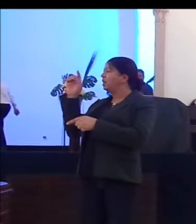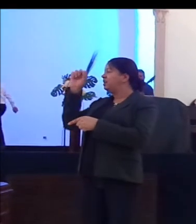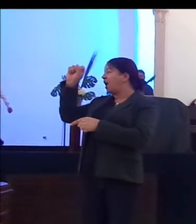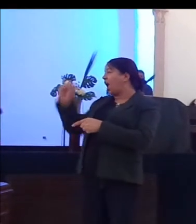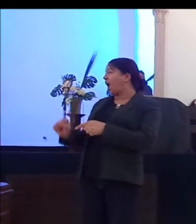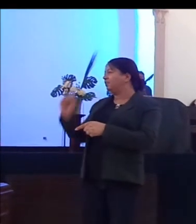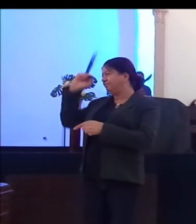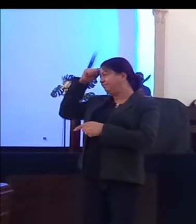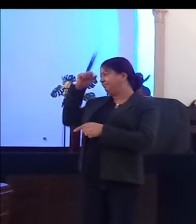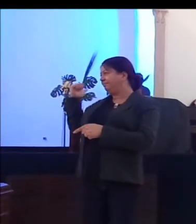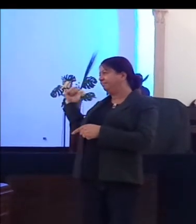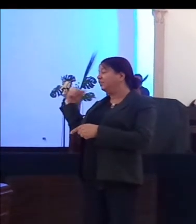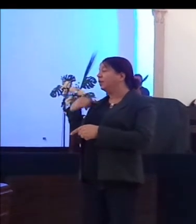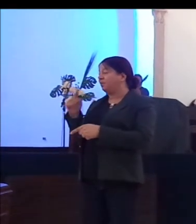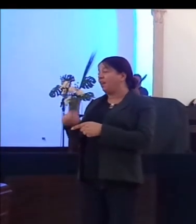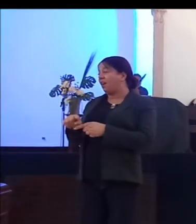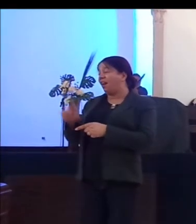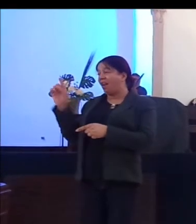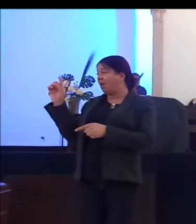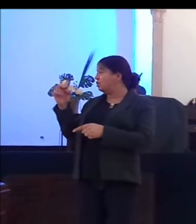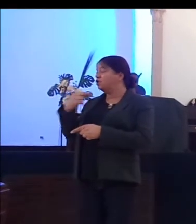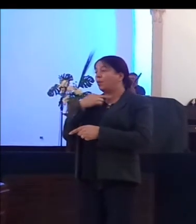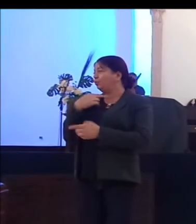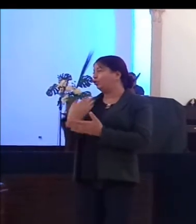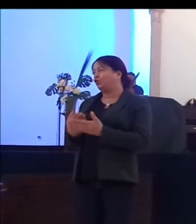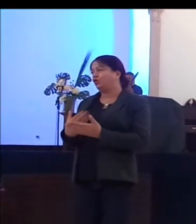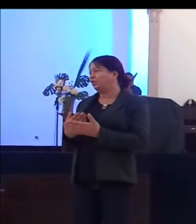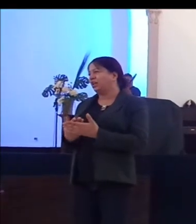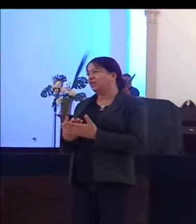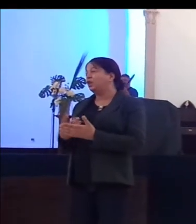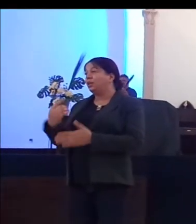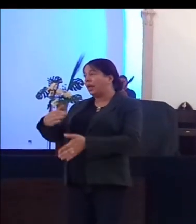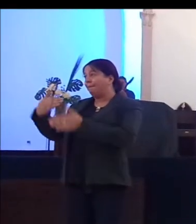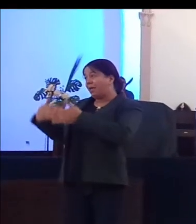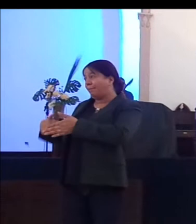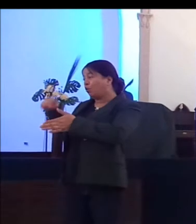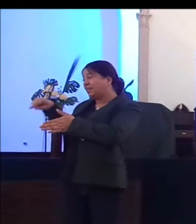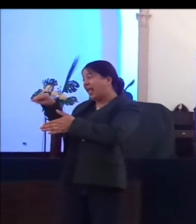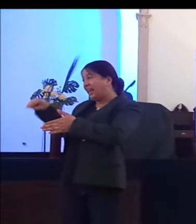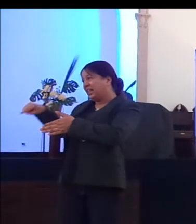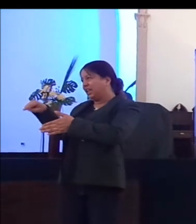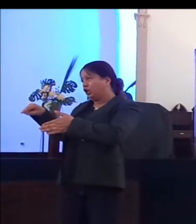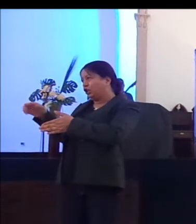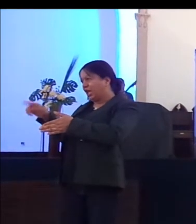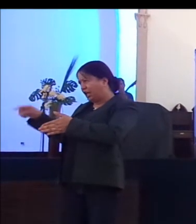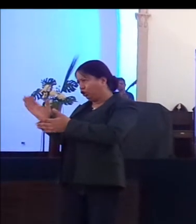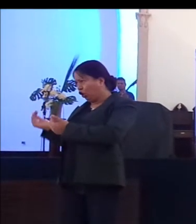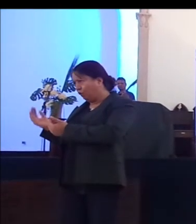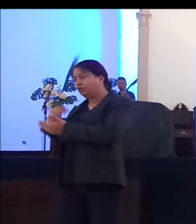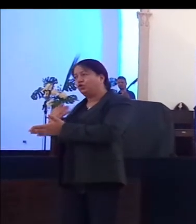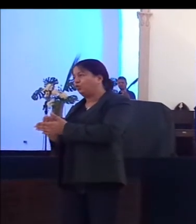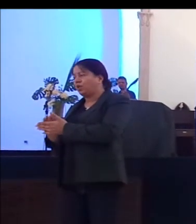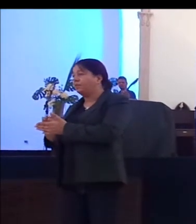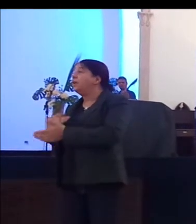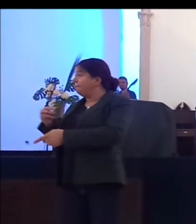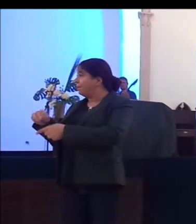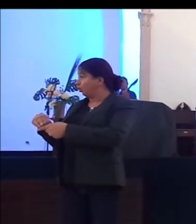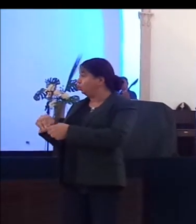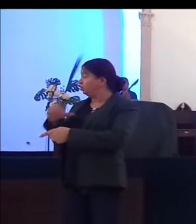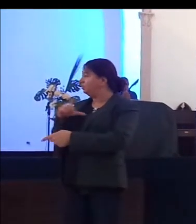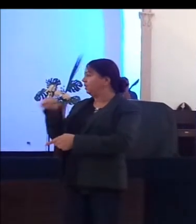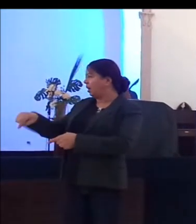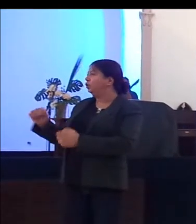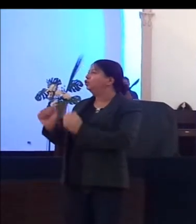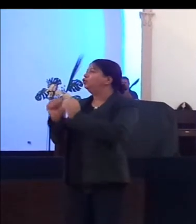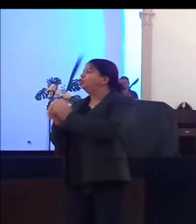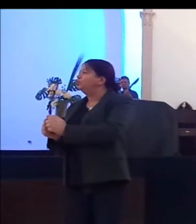África do Sul, os negros não podiam estudar nessa época. E a igreja metodista estava lá, junto